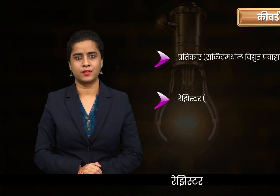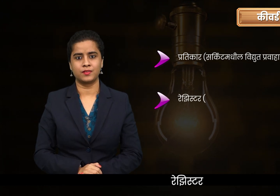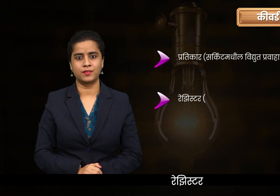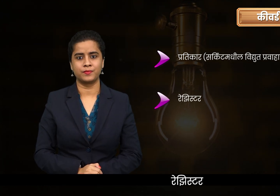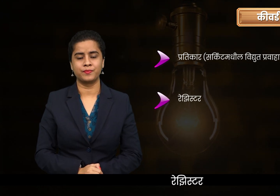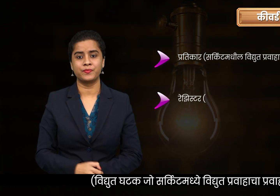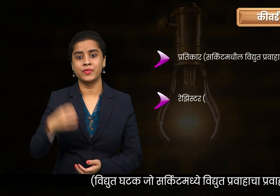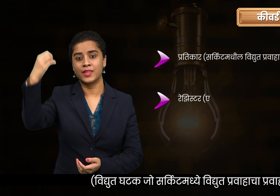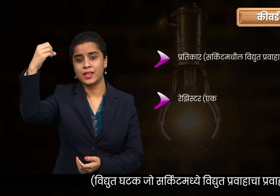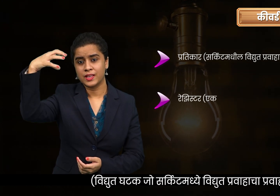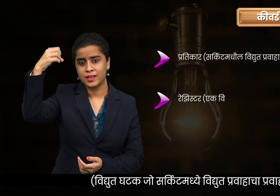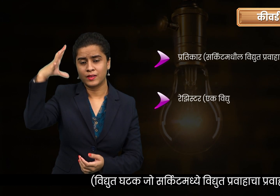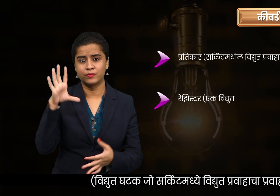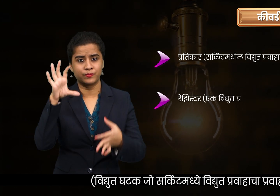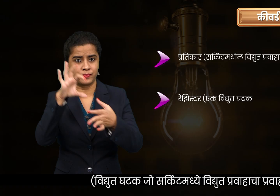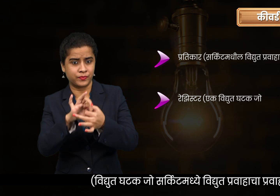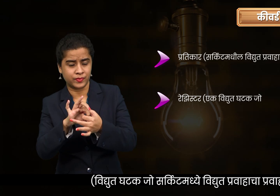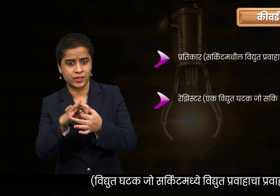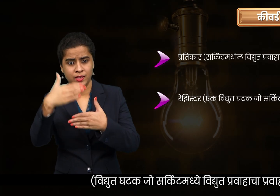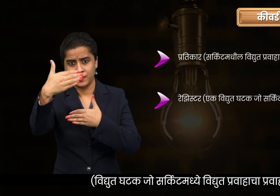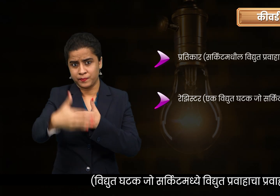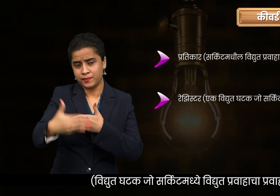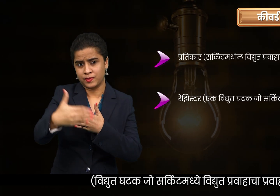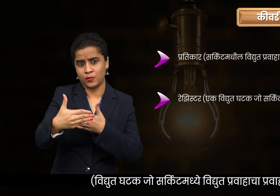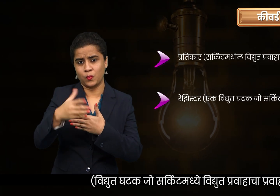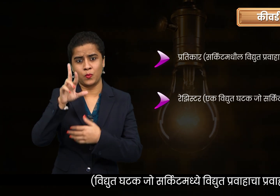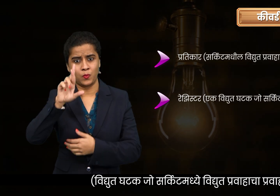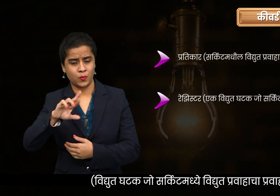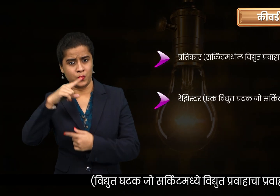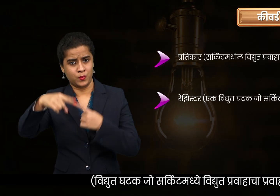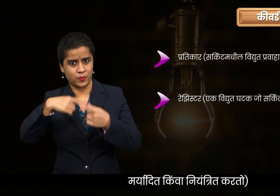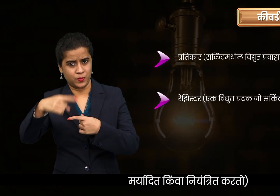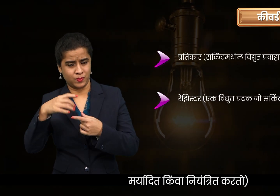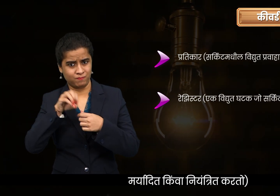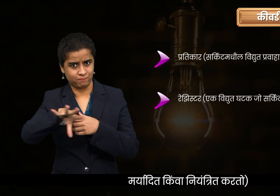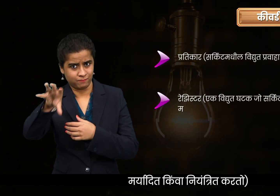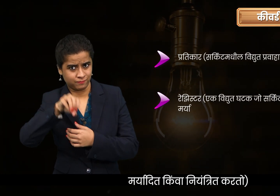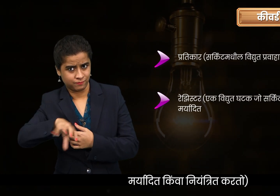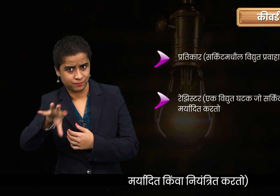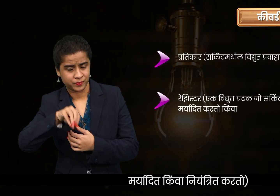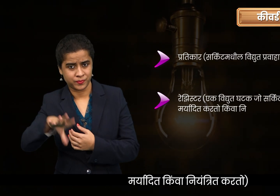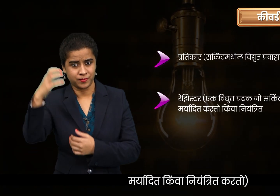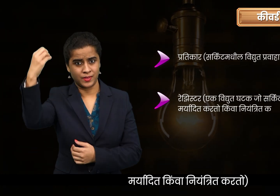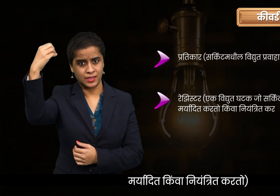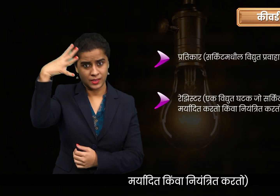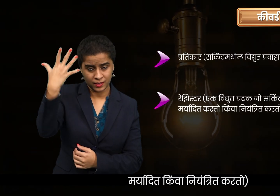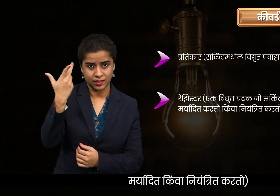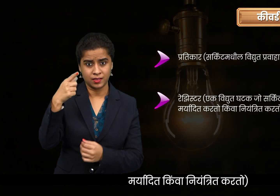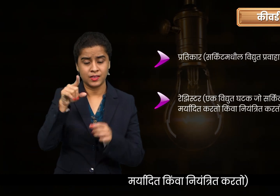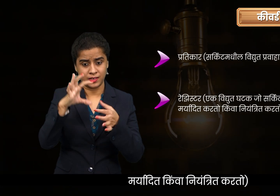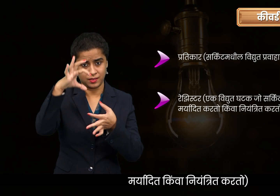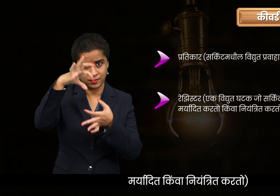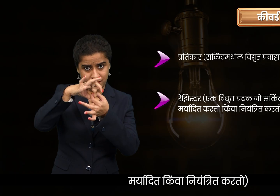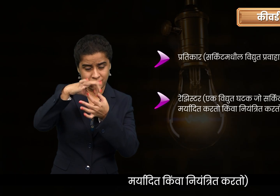रेझिस्टर, विद्युत घटक जो सर्किटमध्ये विद्युत प्रवाहाचा प्रवाह मर्यादित किंवा नियंत्रित करतो.